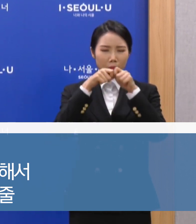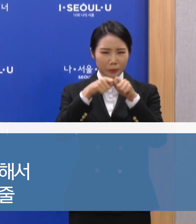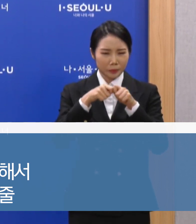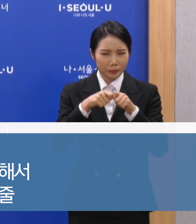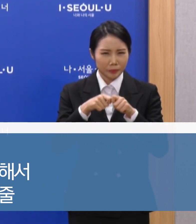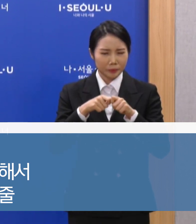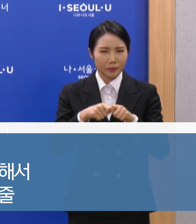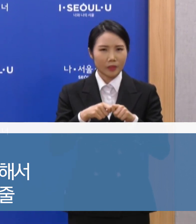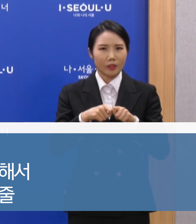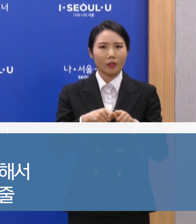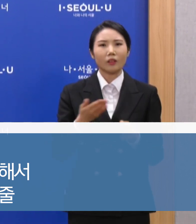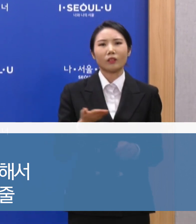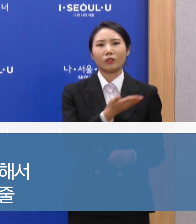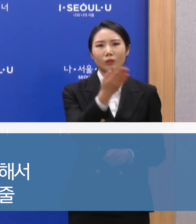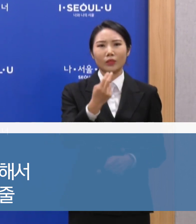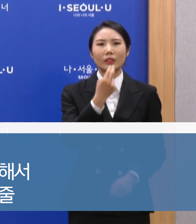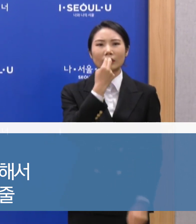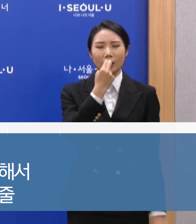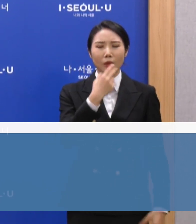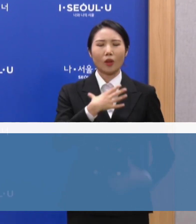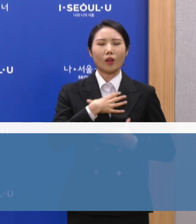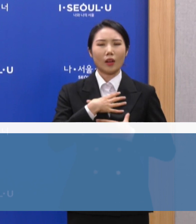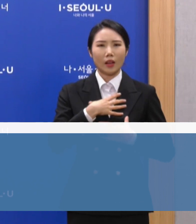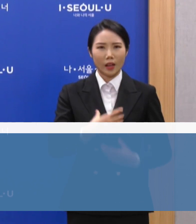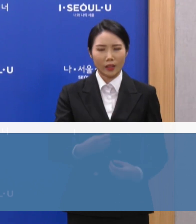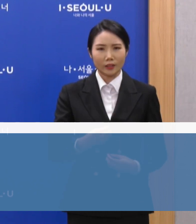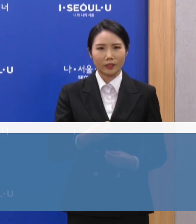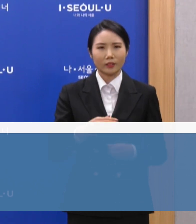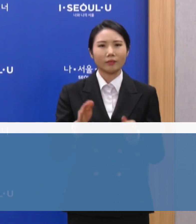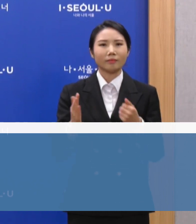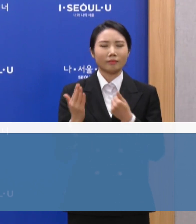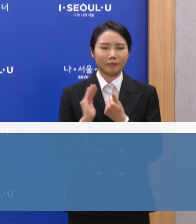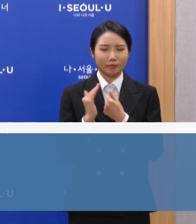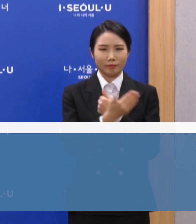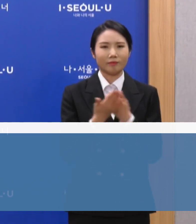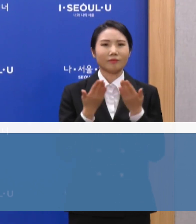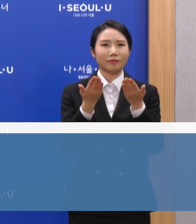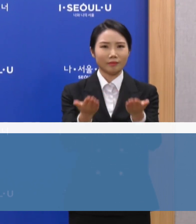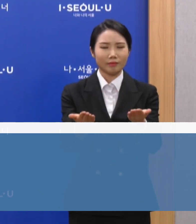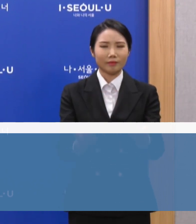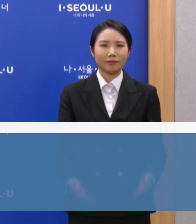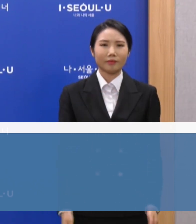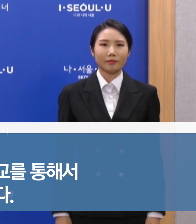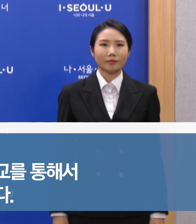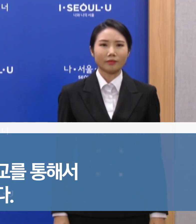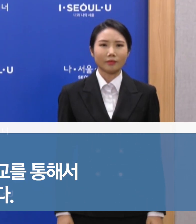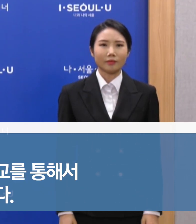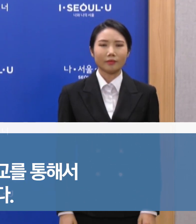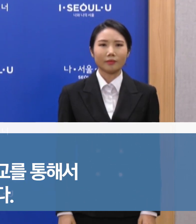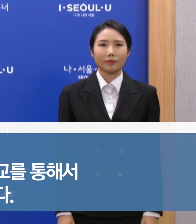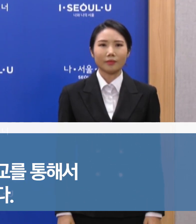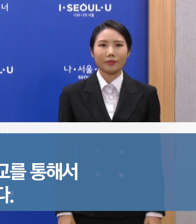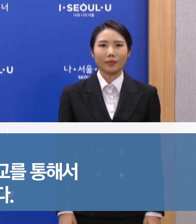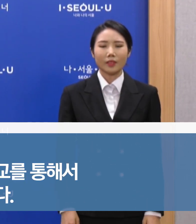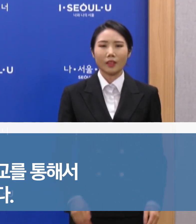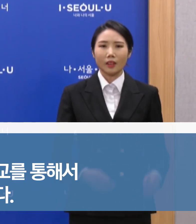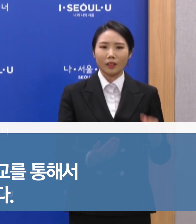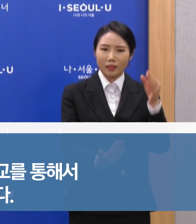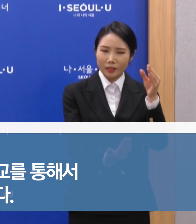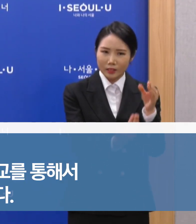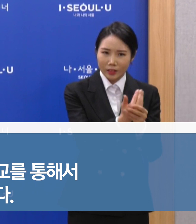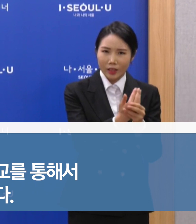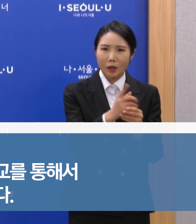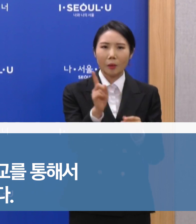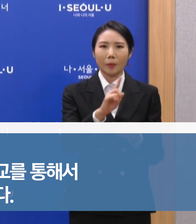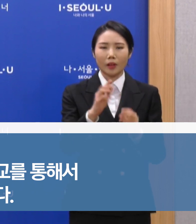시민의 생명과 안전을 견고하게 지켜줄 매뉴얼 서울을 만들겠습니다. 산업재해를 포함한 재난사고